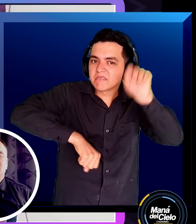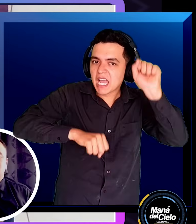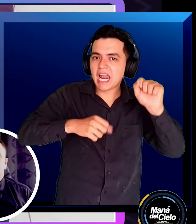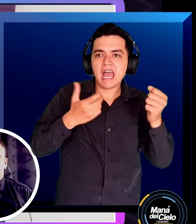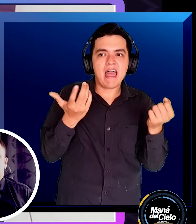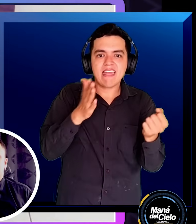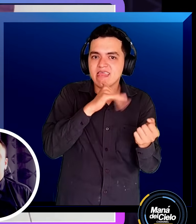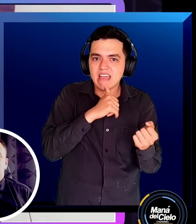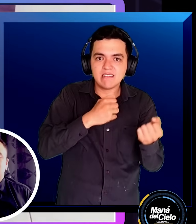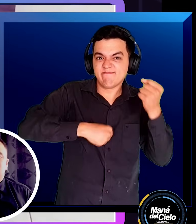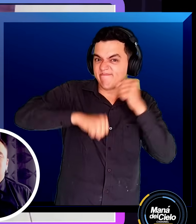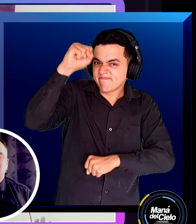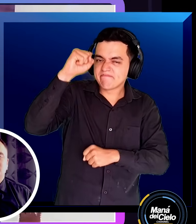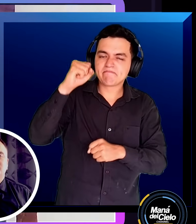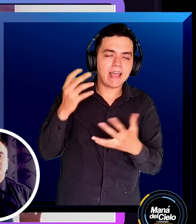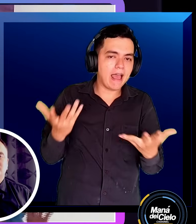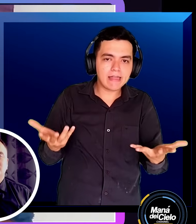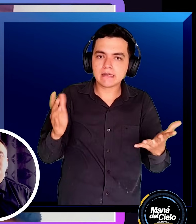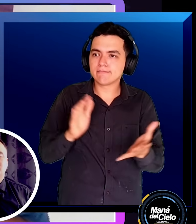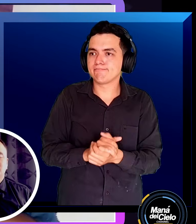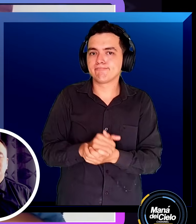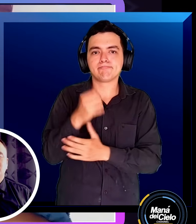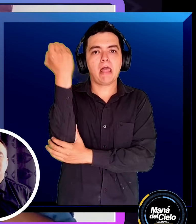ser intercesores, todos.